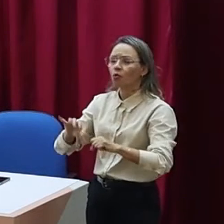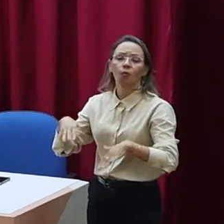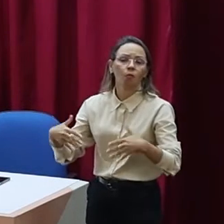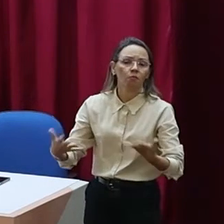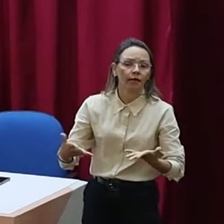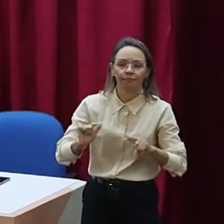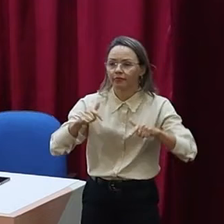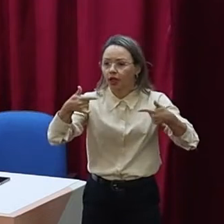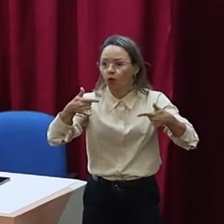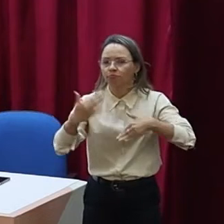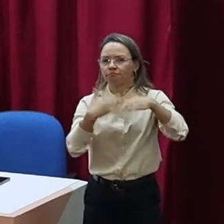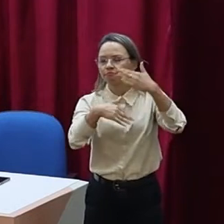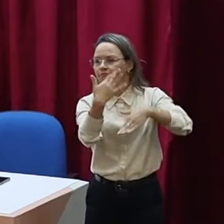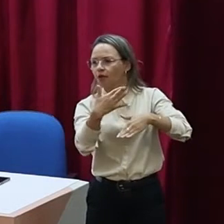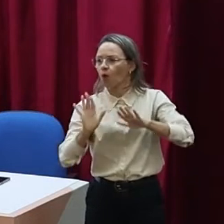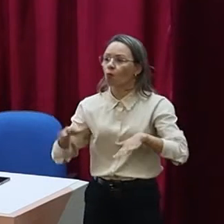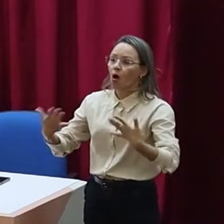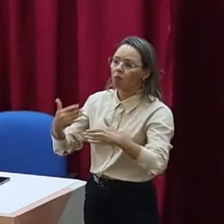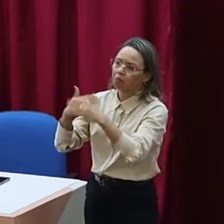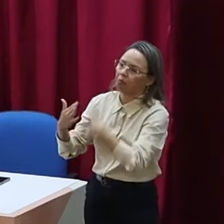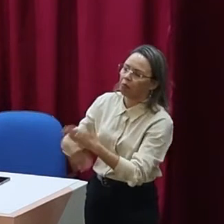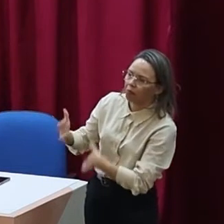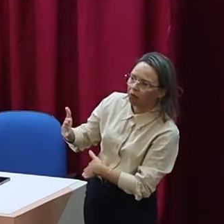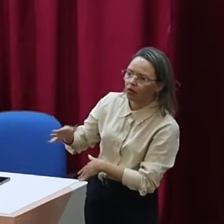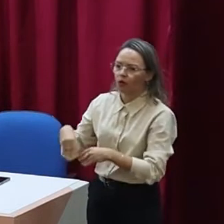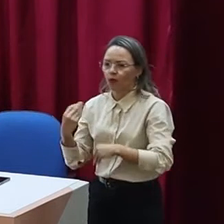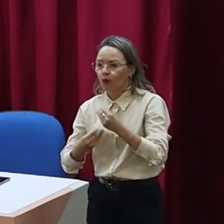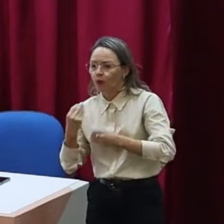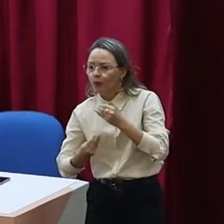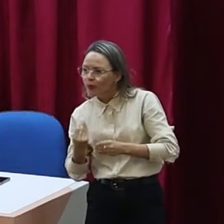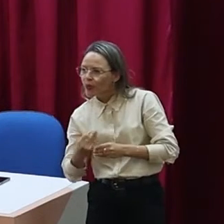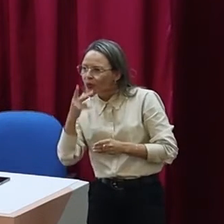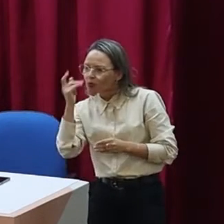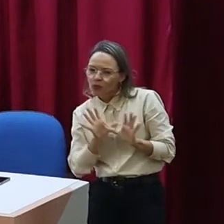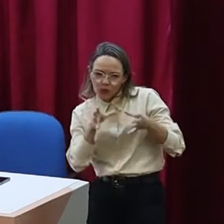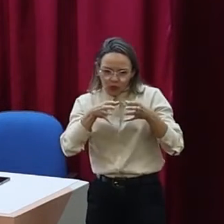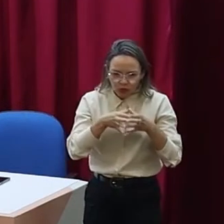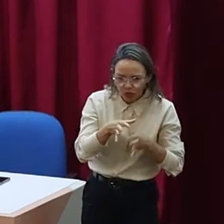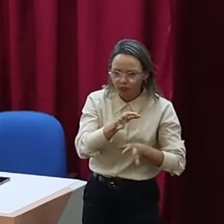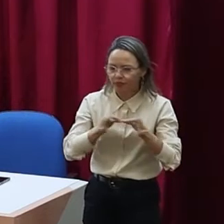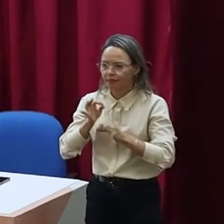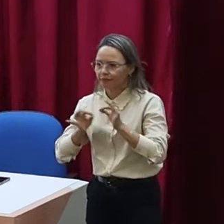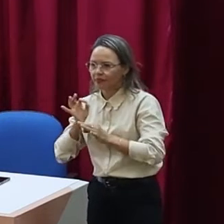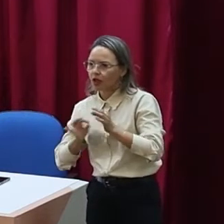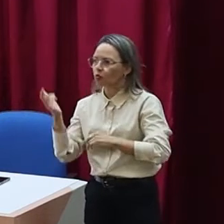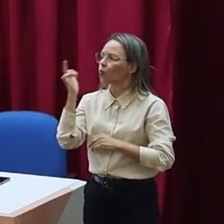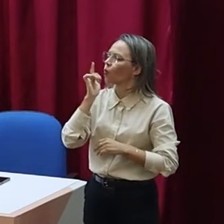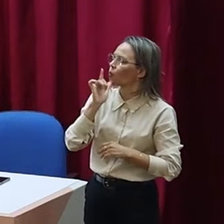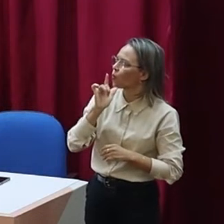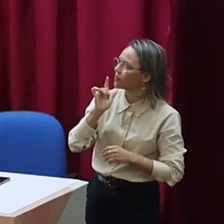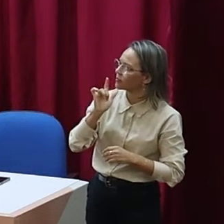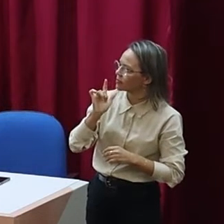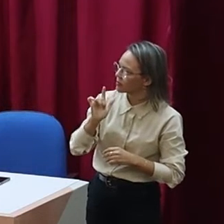ações que prosperam, quais são as ações que são ineficazes, como um determinado grupo organizado consegue,